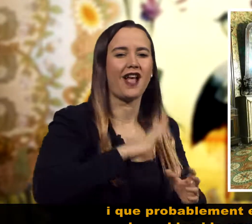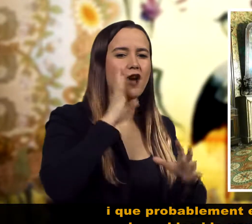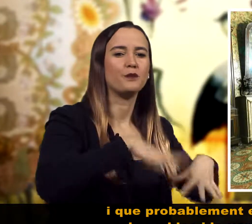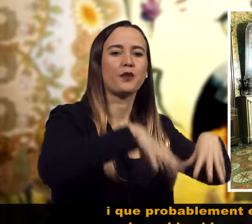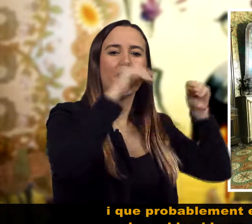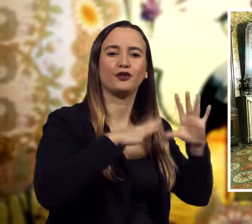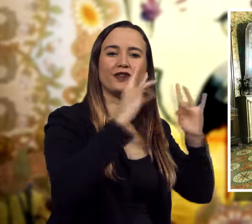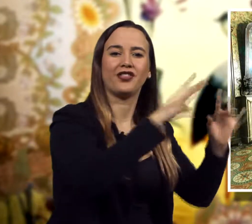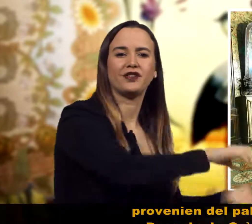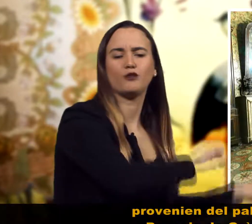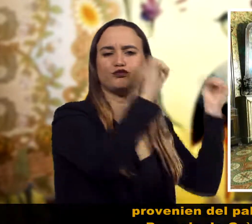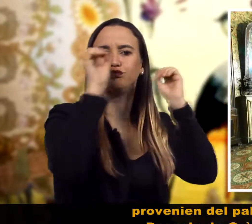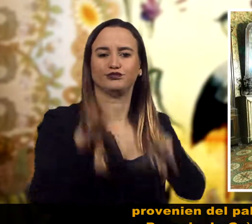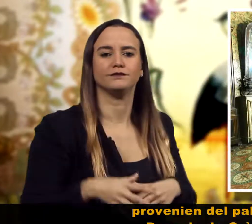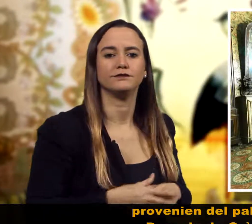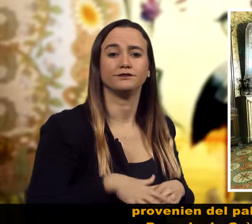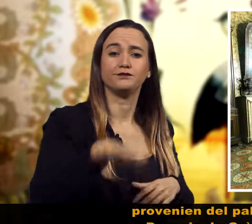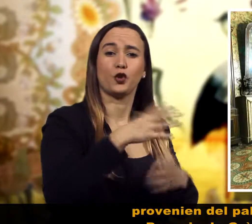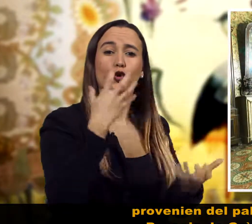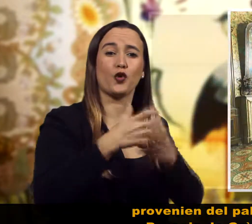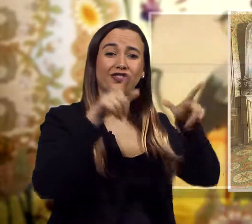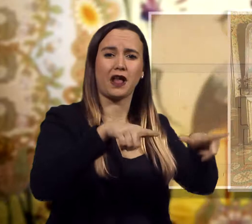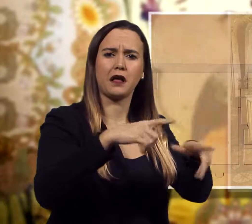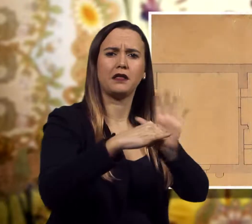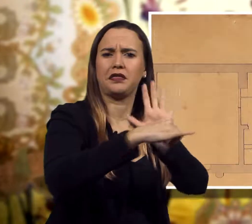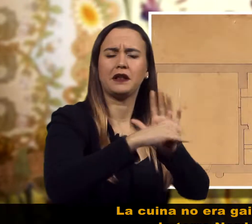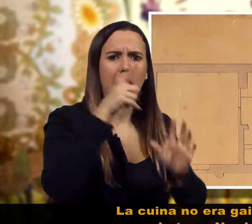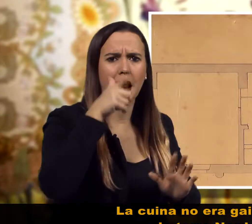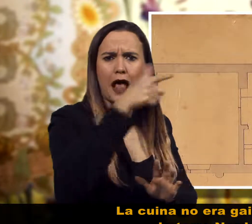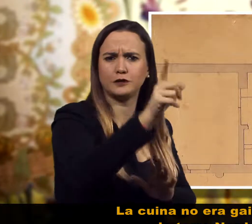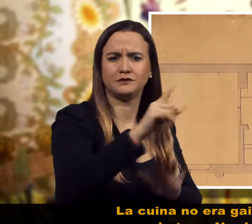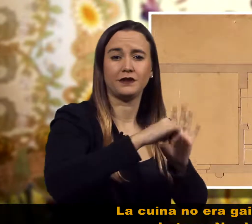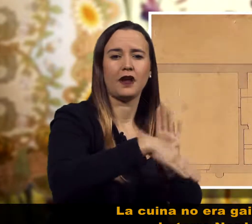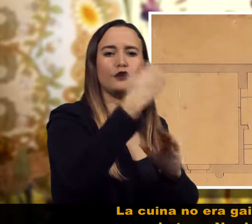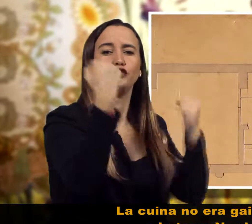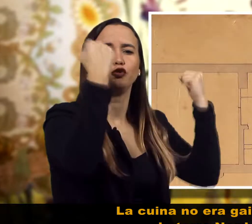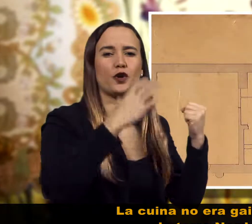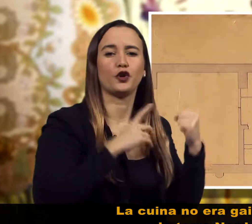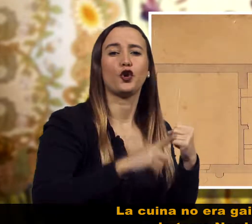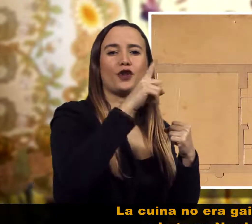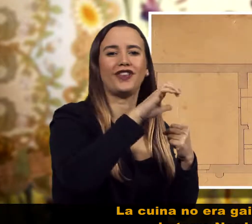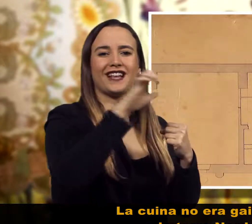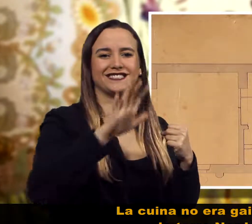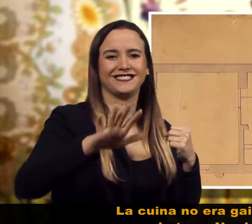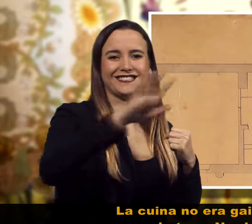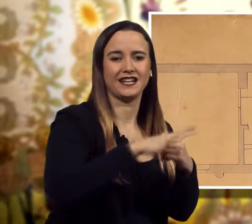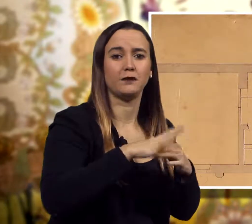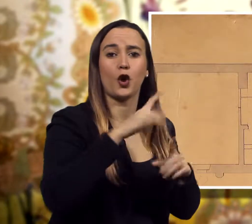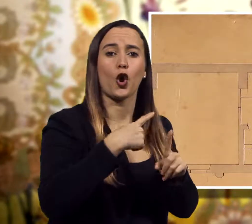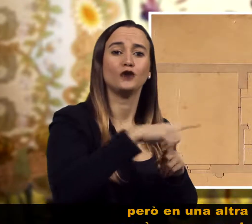la xemeneia provenien del Palau de Passeig de Gràcia. La cuina no era gaire lluny, a la torre nord-est, però en